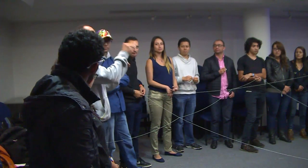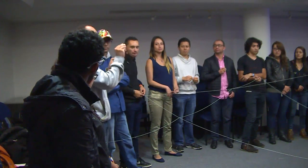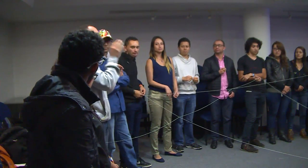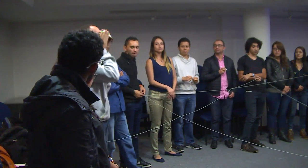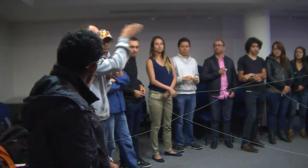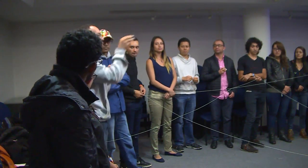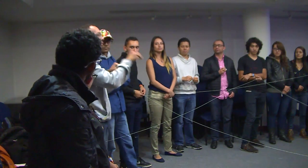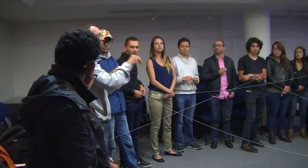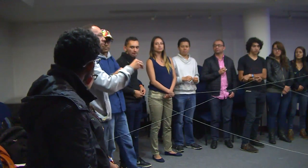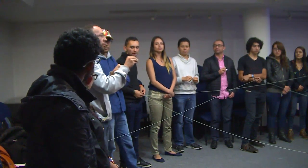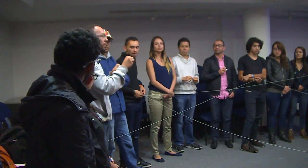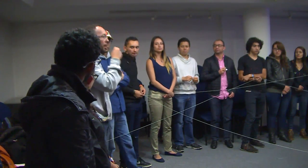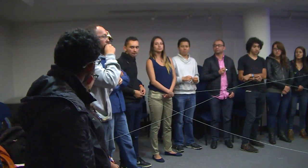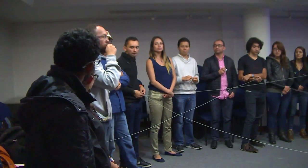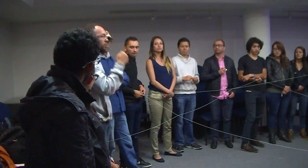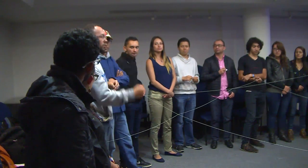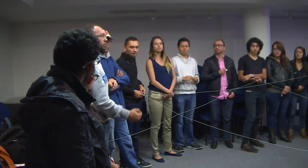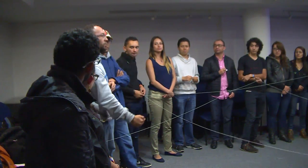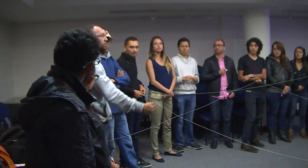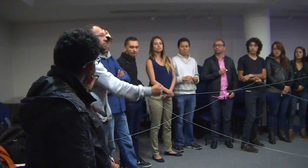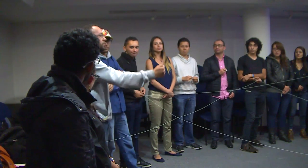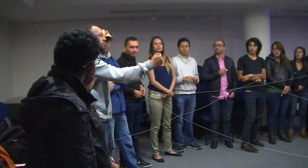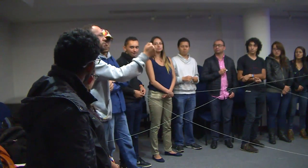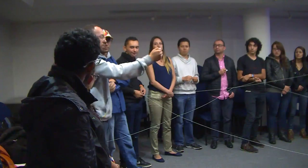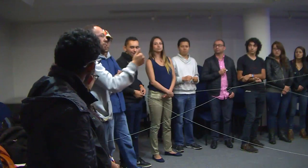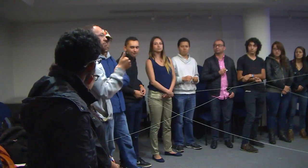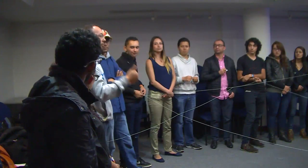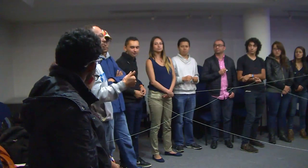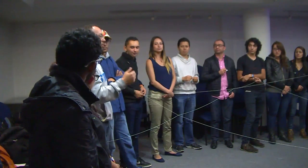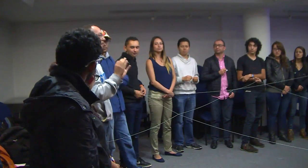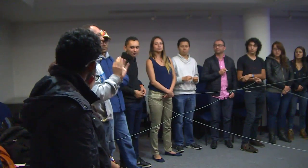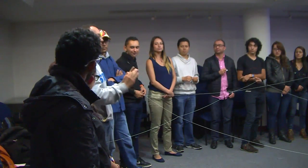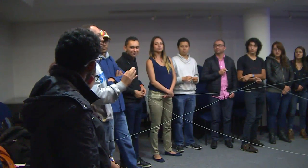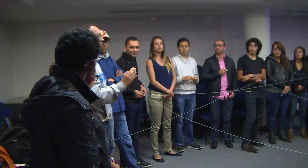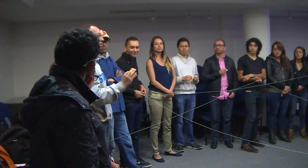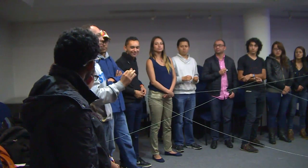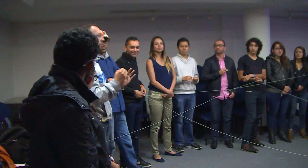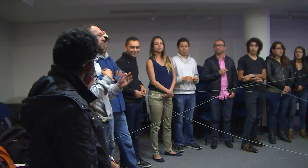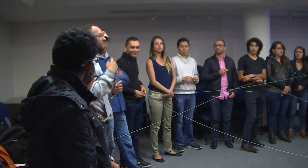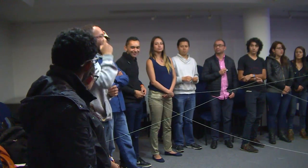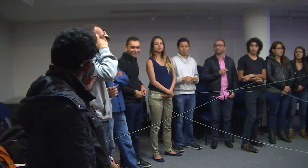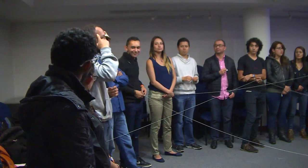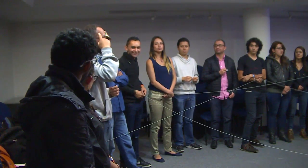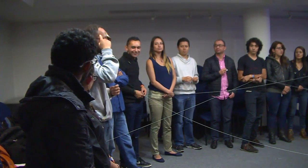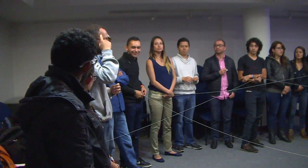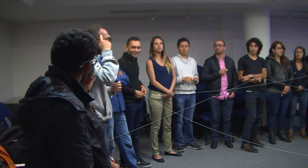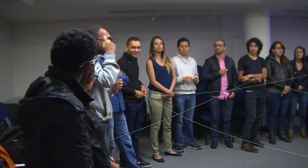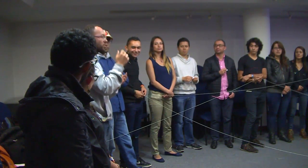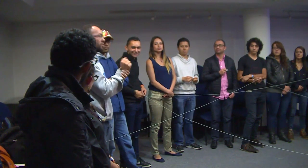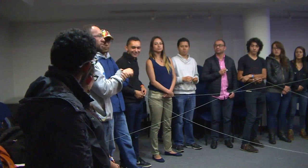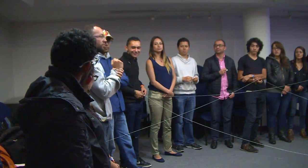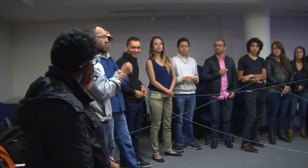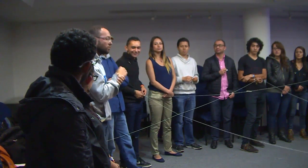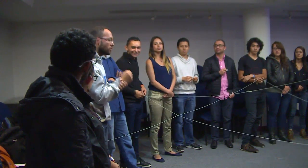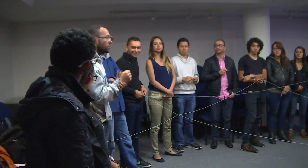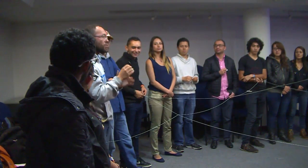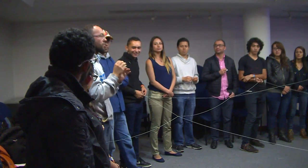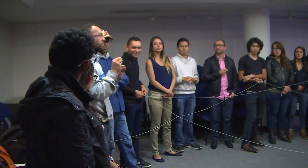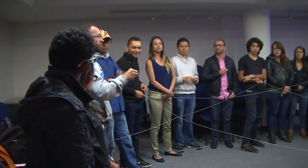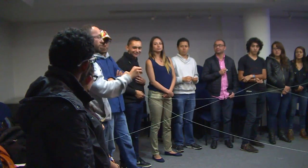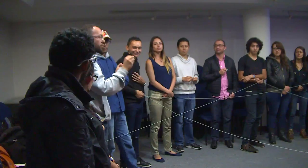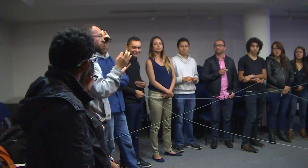porque quiero formar para un futuro a los niños que tengan una educación de calidad